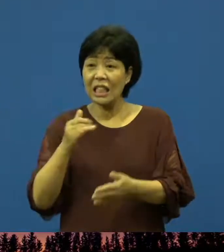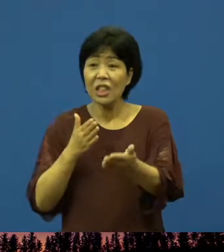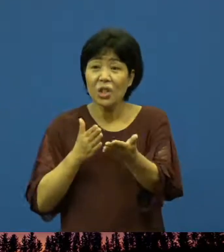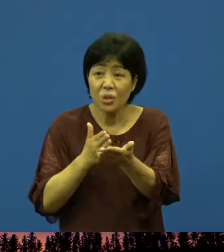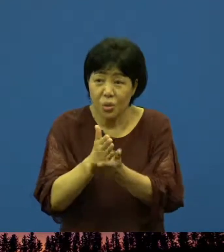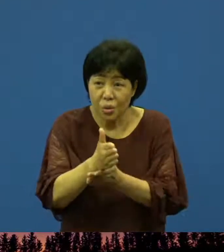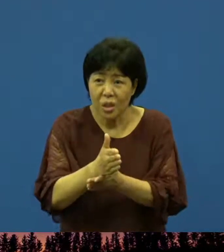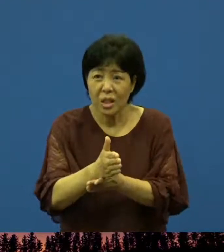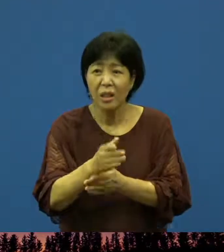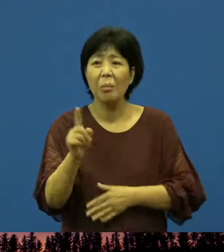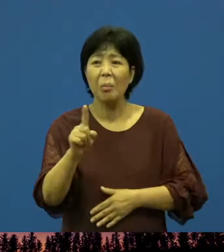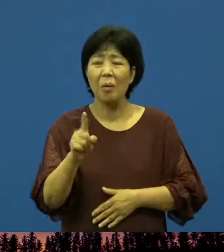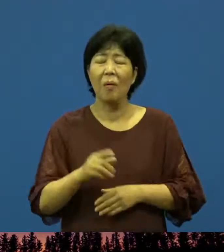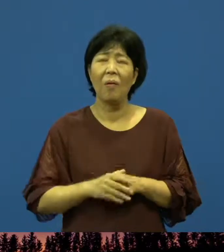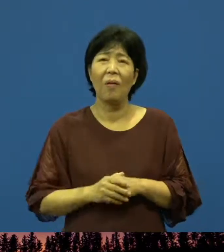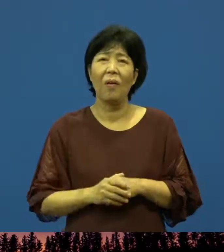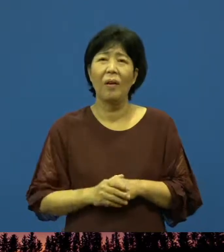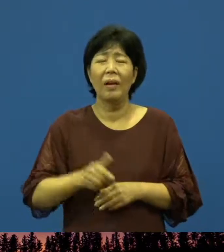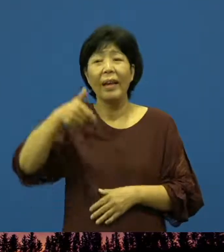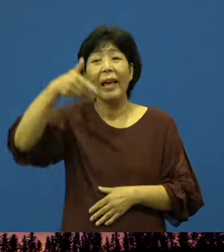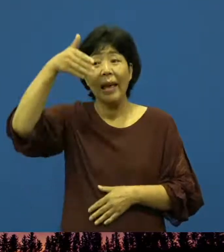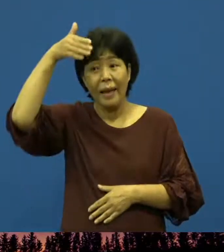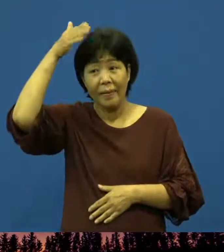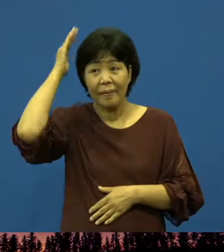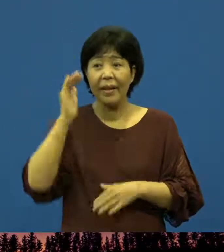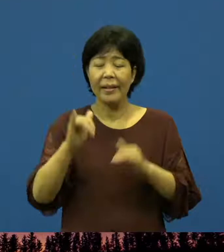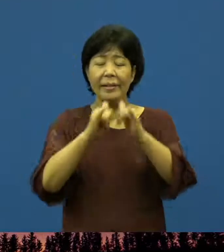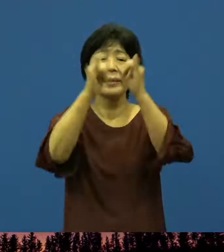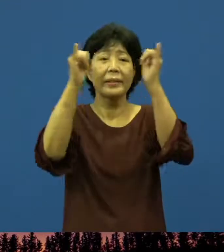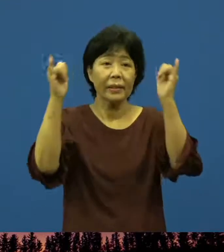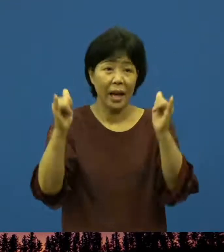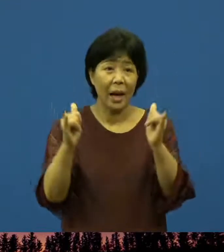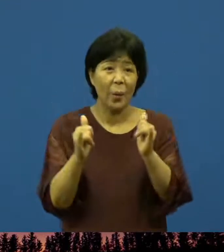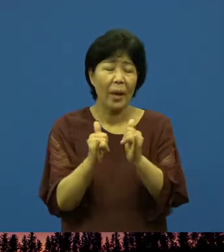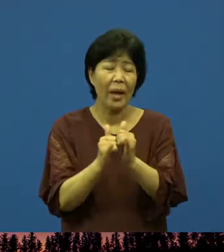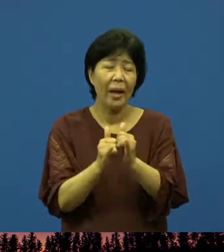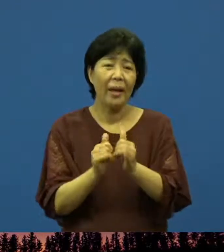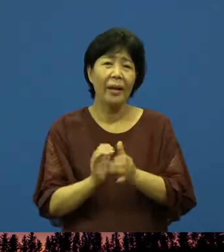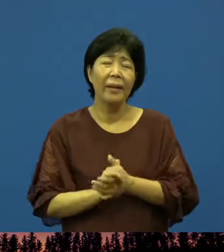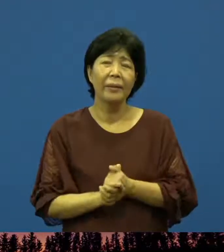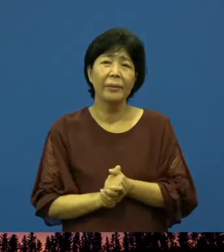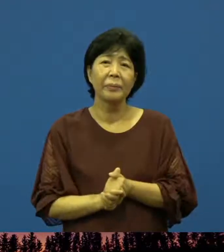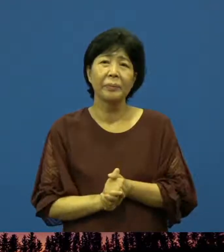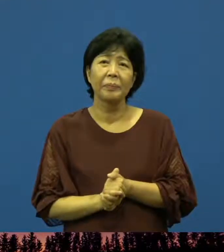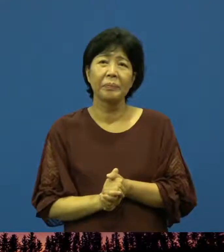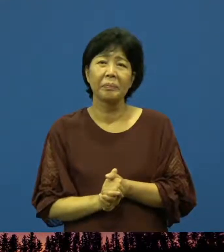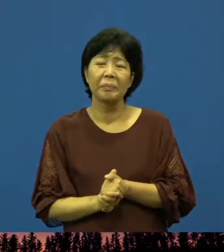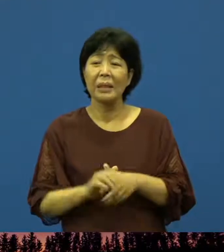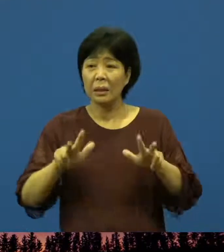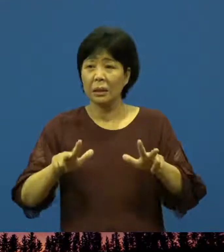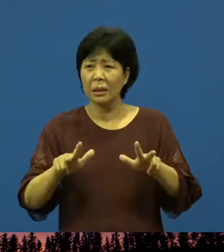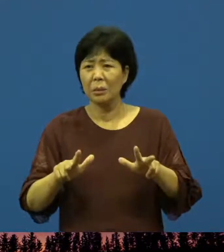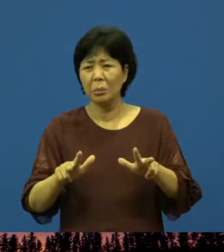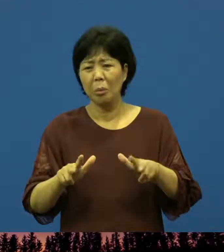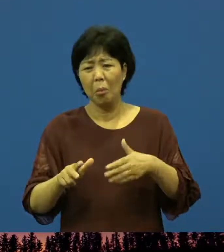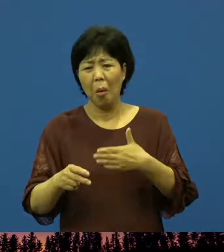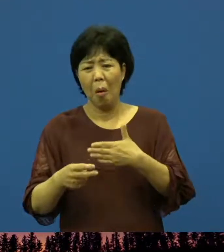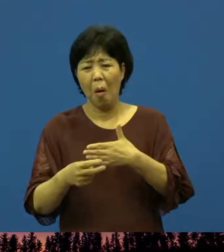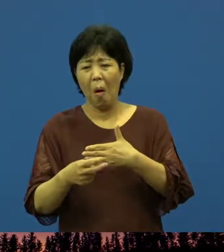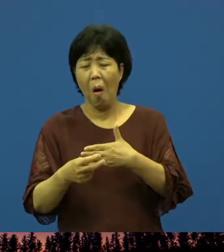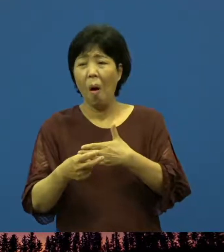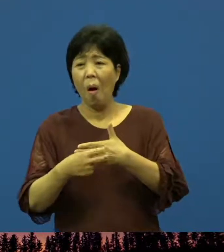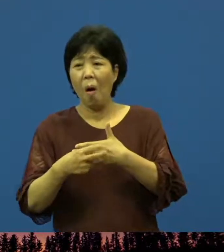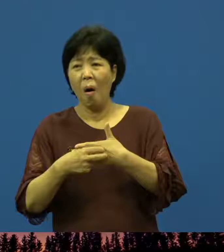지금보다 훨씬 더 열악한 환경에 살았던 고대 사회에서 지금 우리가 의학이 발달하고 잘